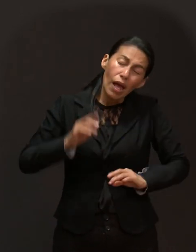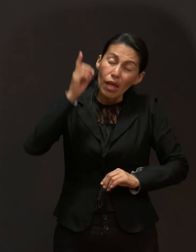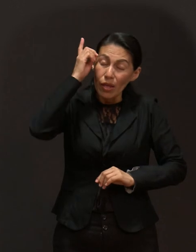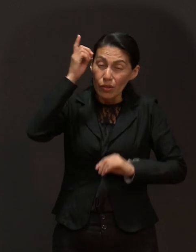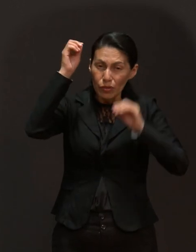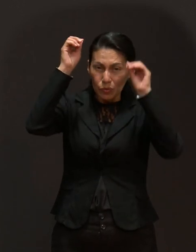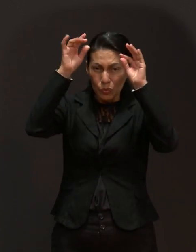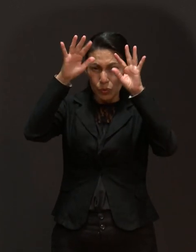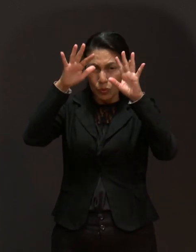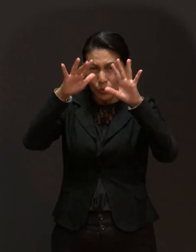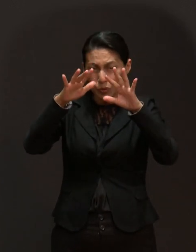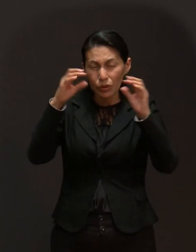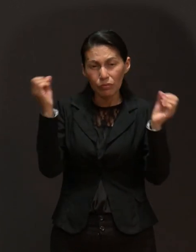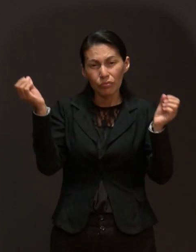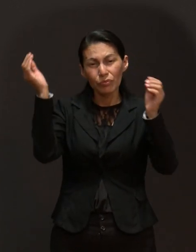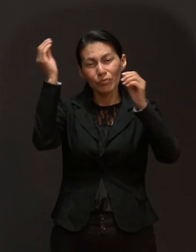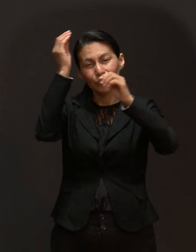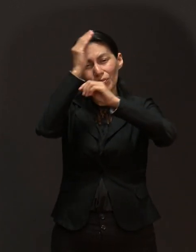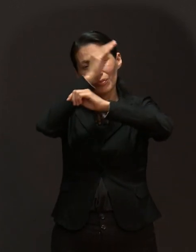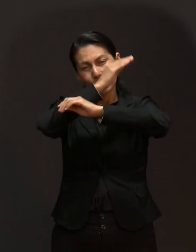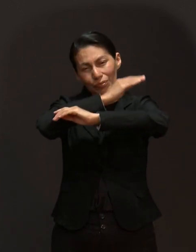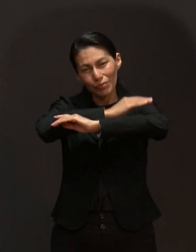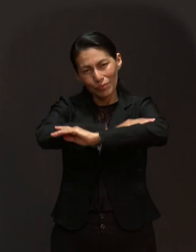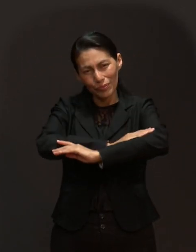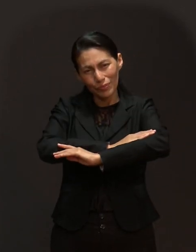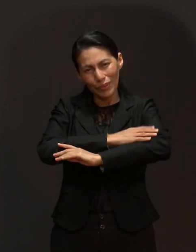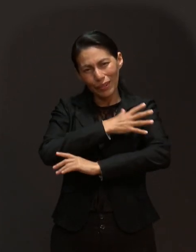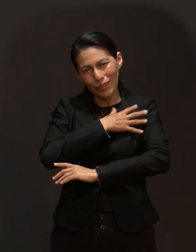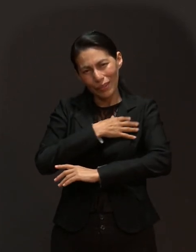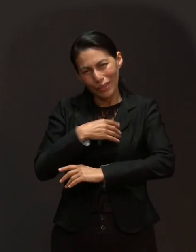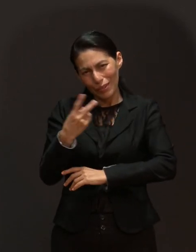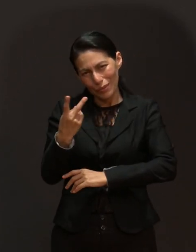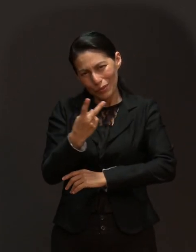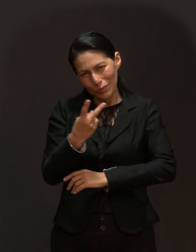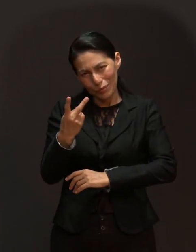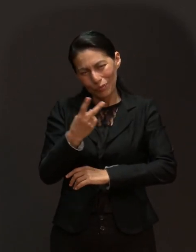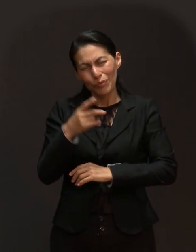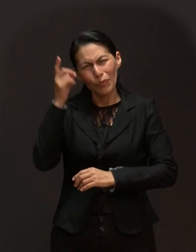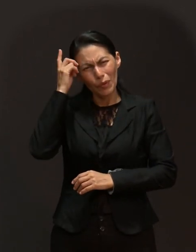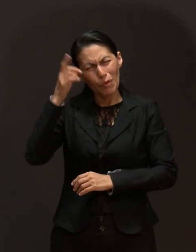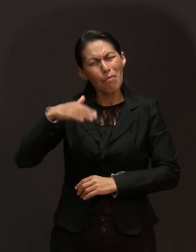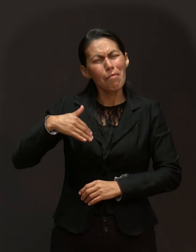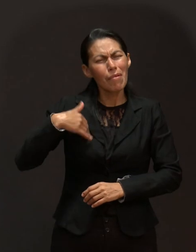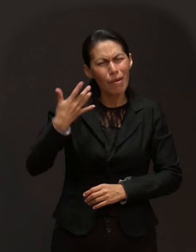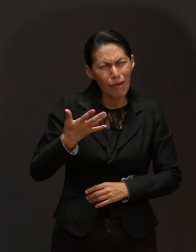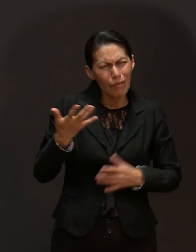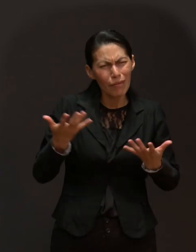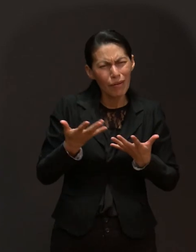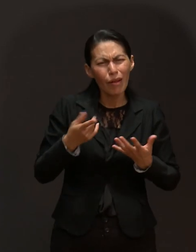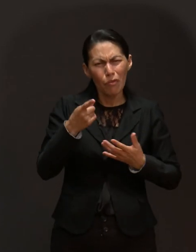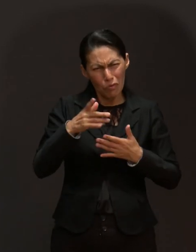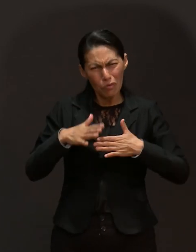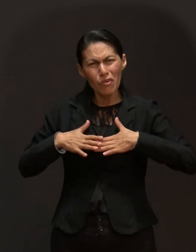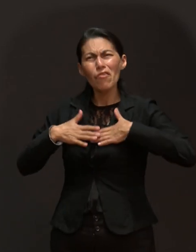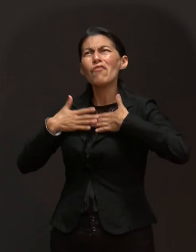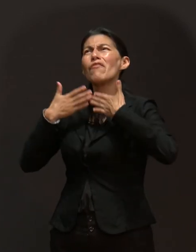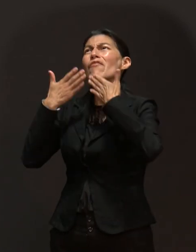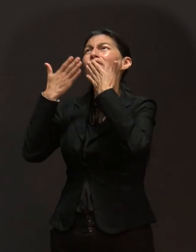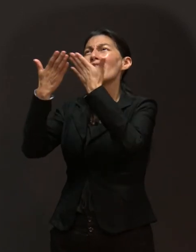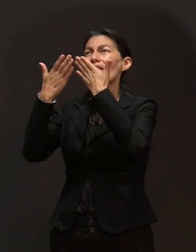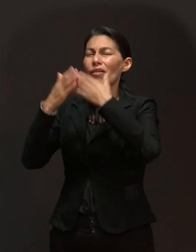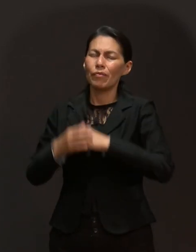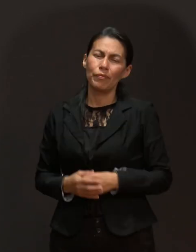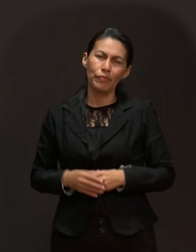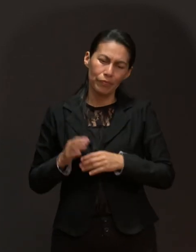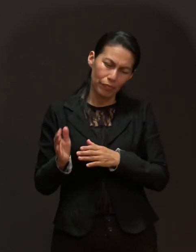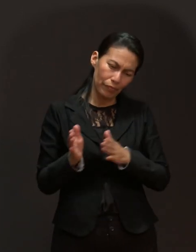esa paz Y esa reconciliación con tu hija Dios hará milagros Confía en Él Y